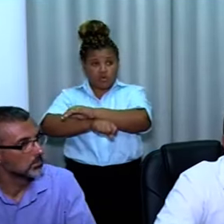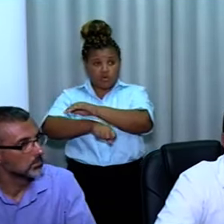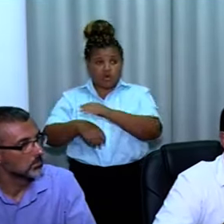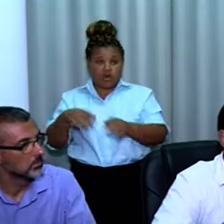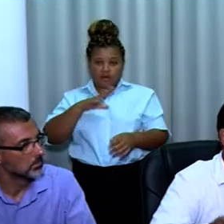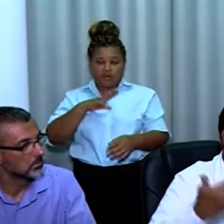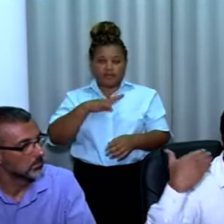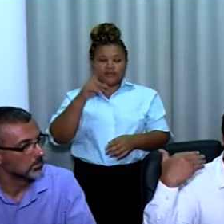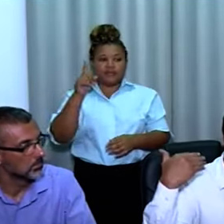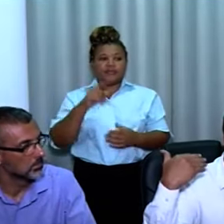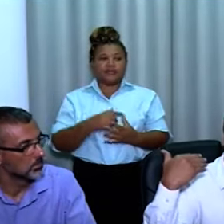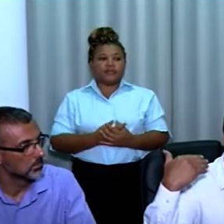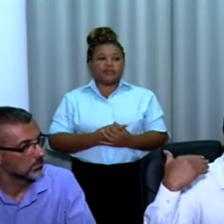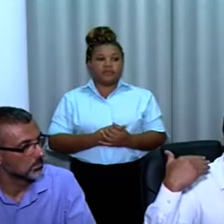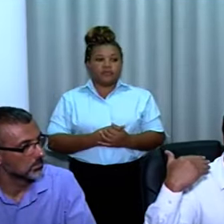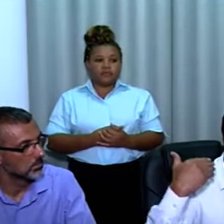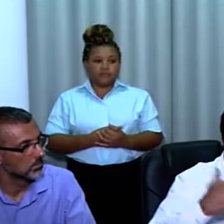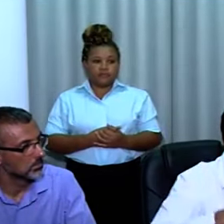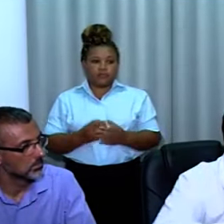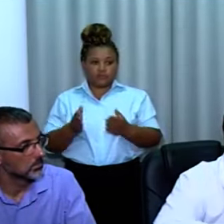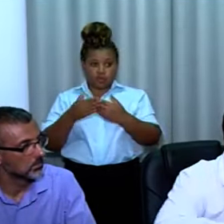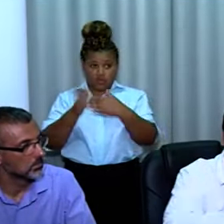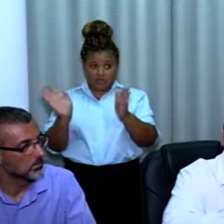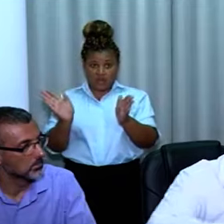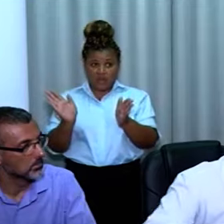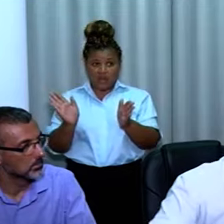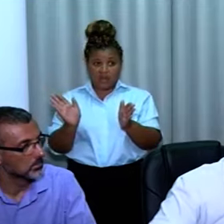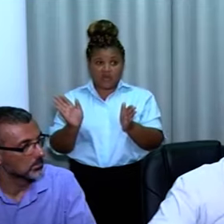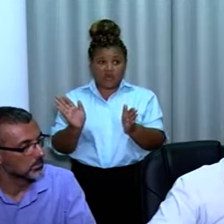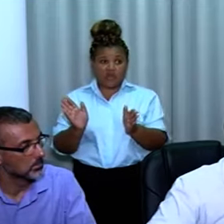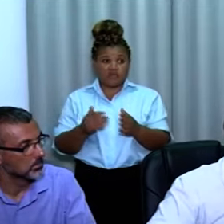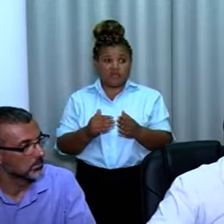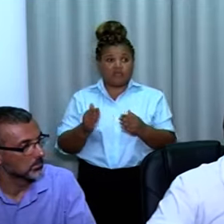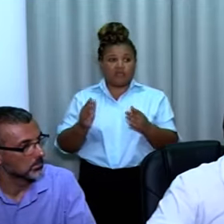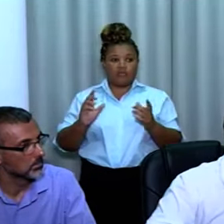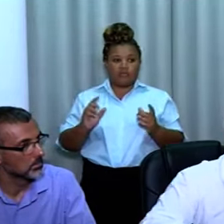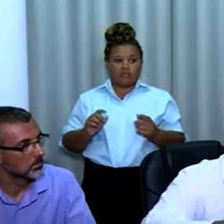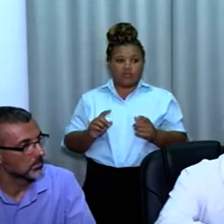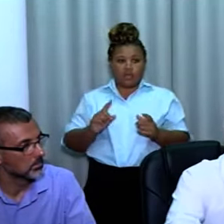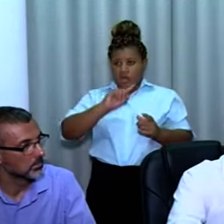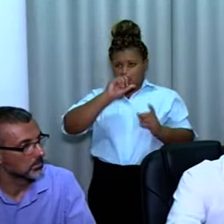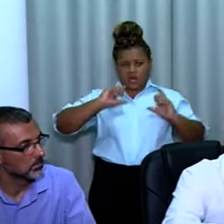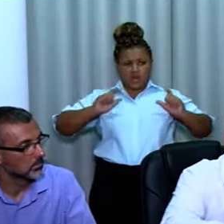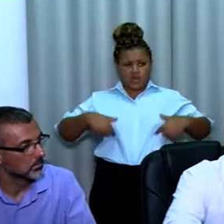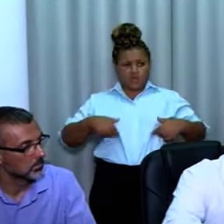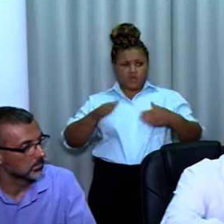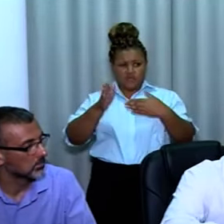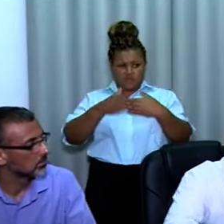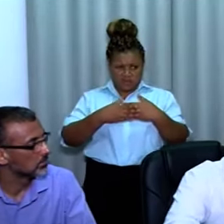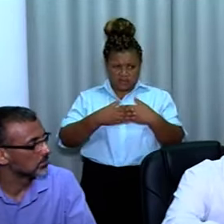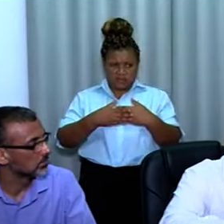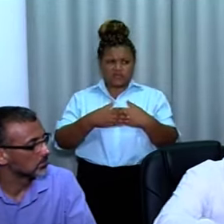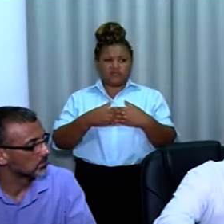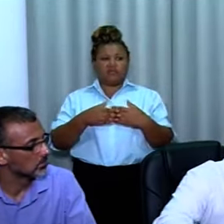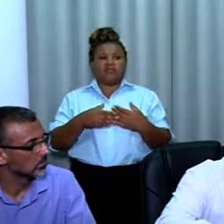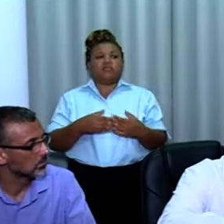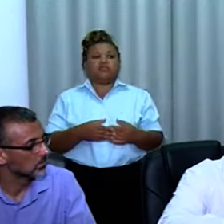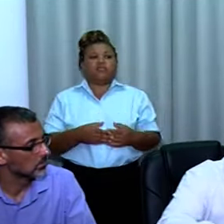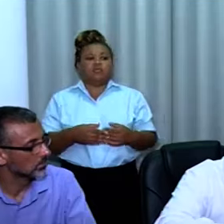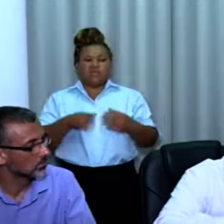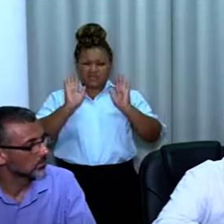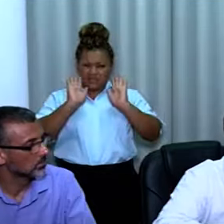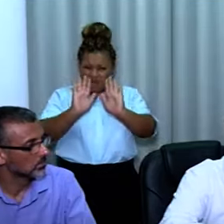nous faisons comment faire ça depuis un bon peu de temps. Nous faisons quand vous avez cancel, c'est un gathering. Et là, nous parlons, même cinéma,